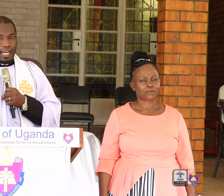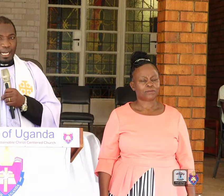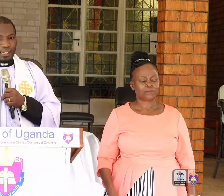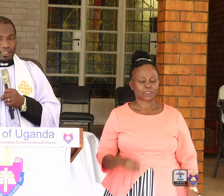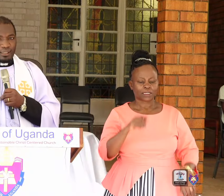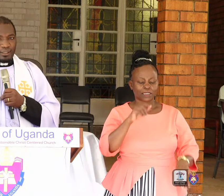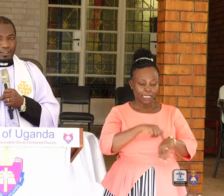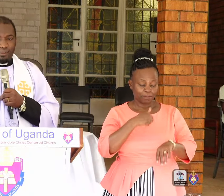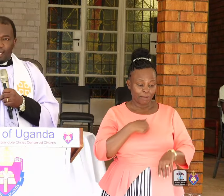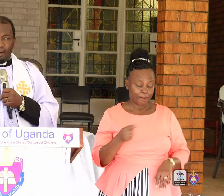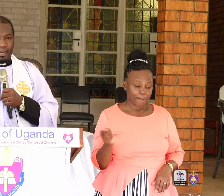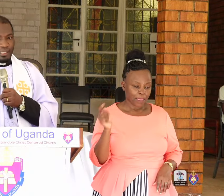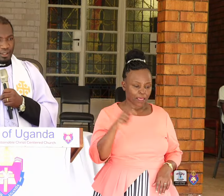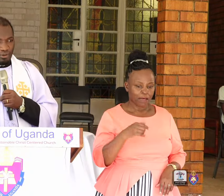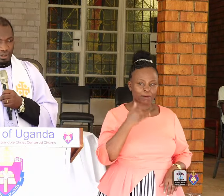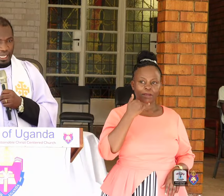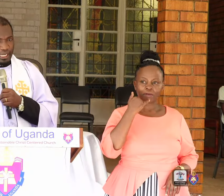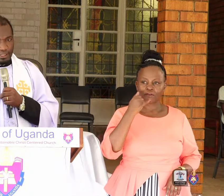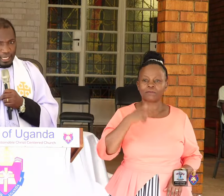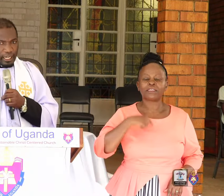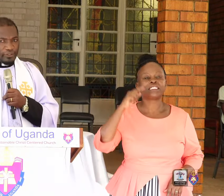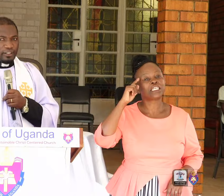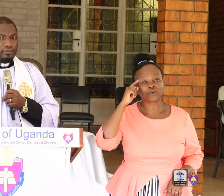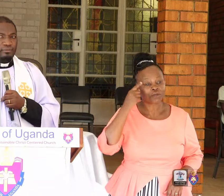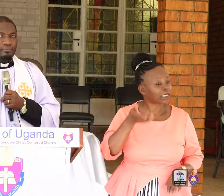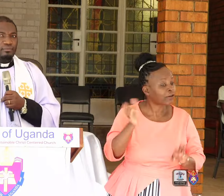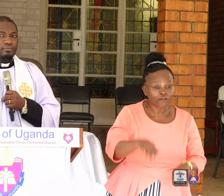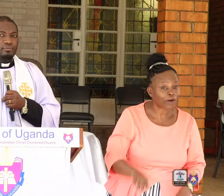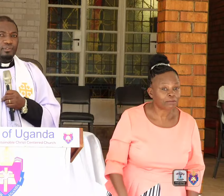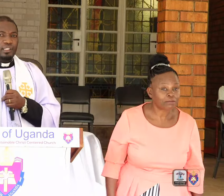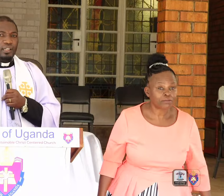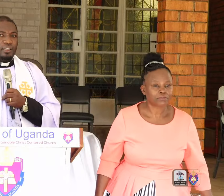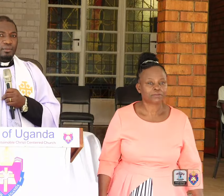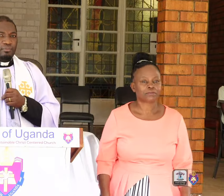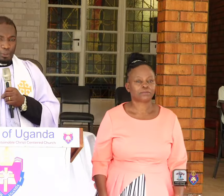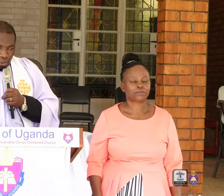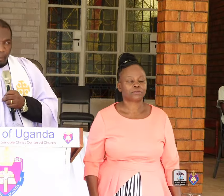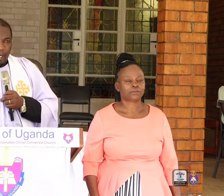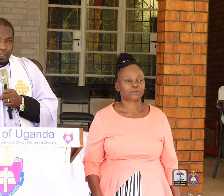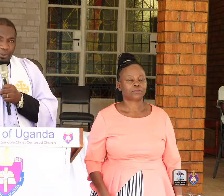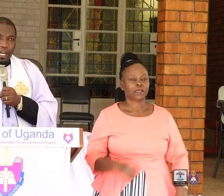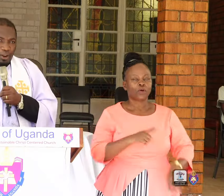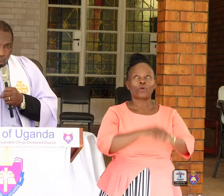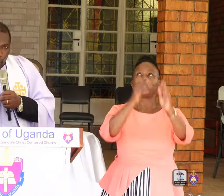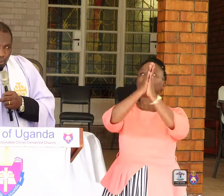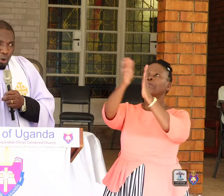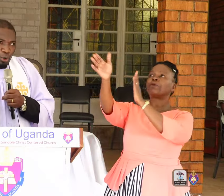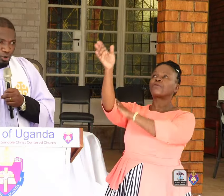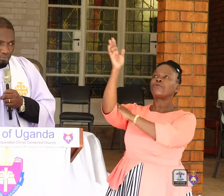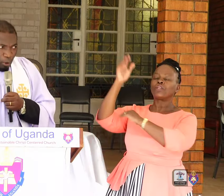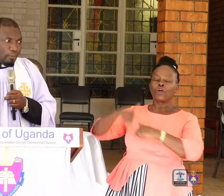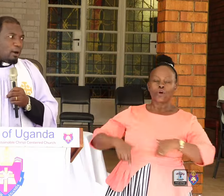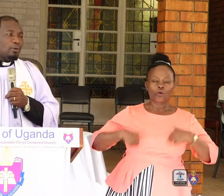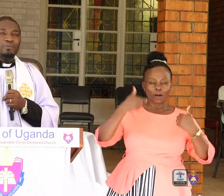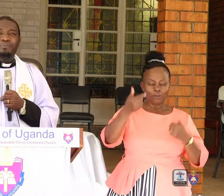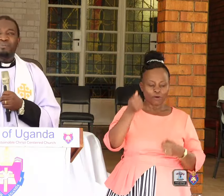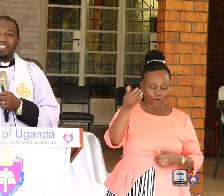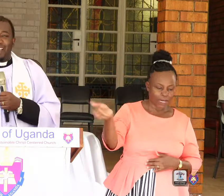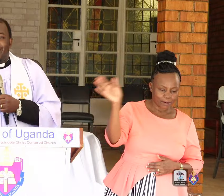Wenajja ne mbagamba nze ndowooza tannafa. Bwe tusaba Katonda obulamu bw'ono